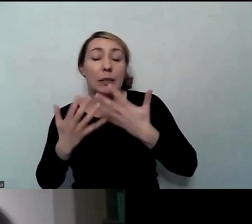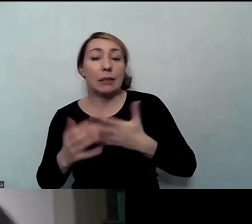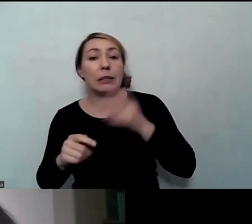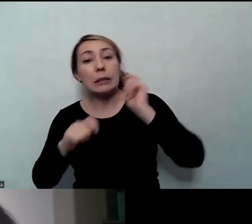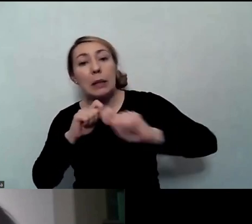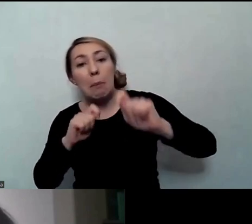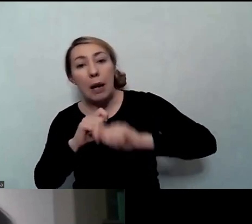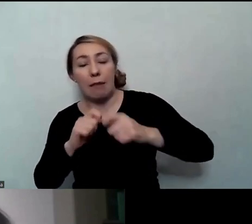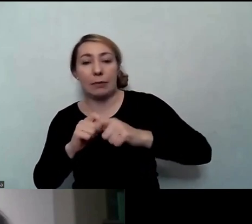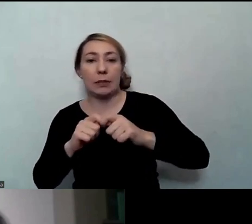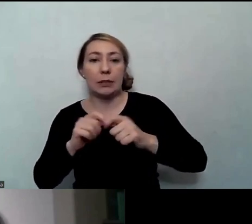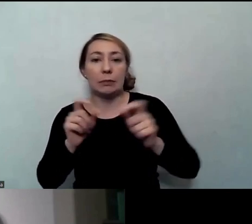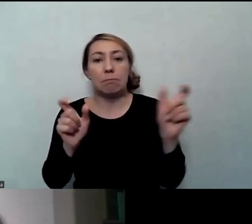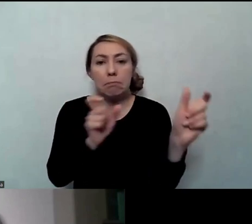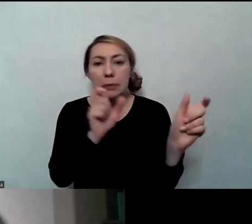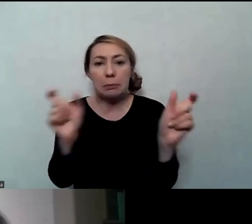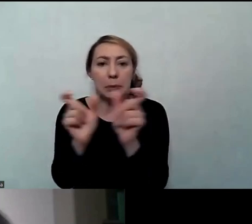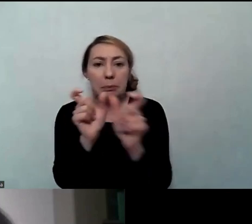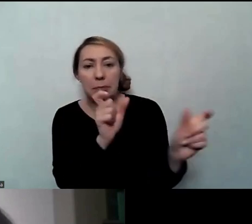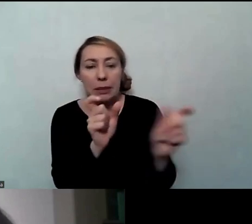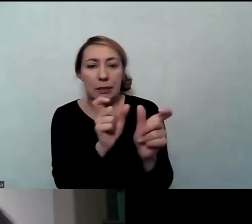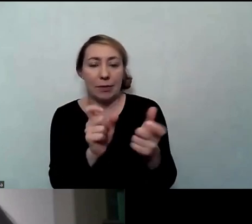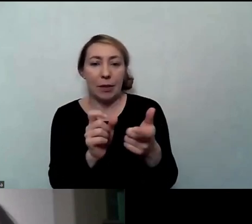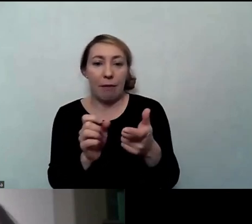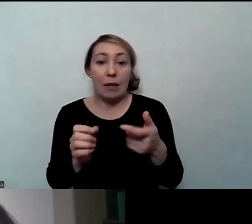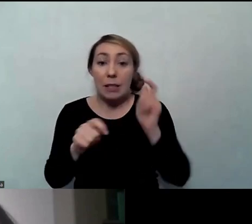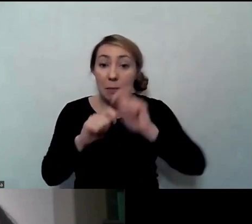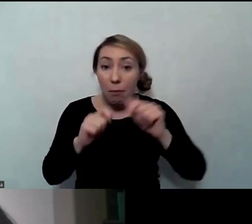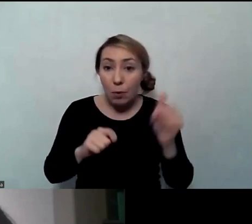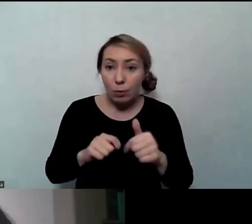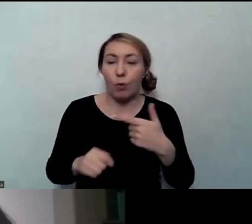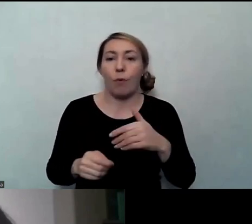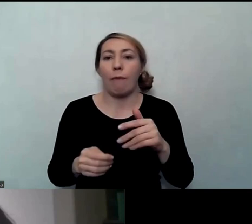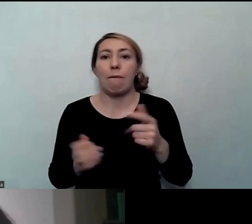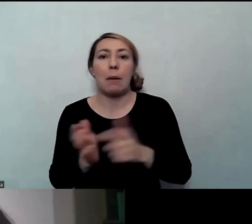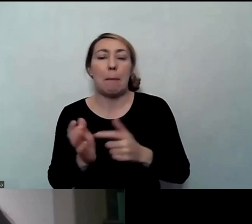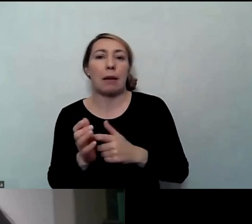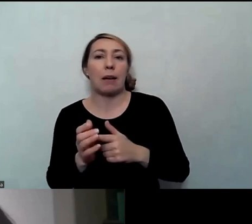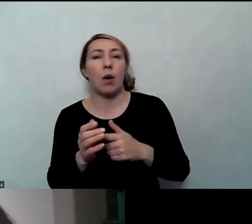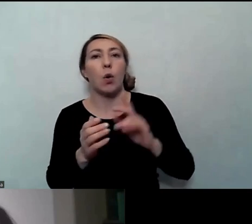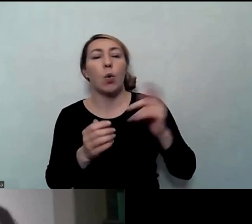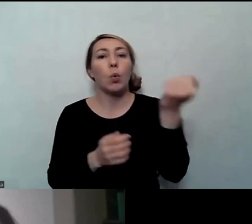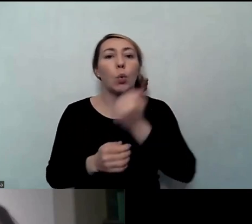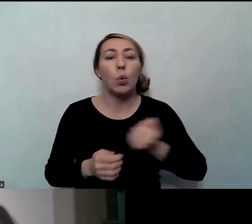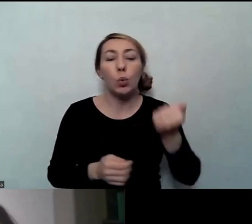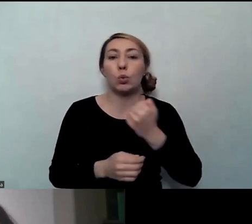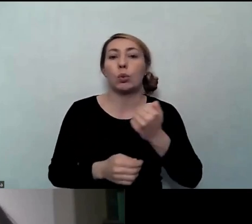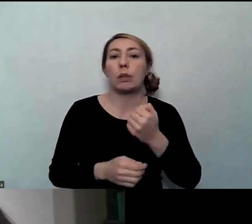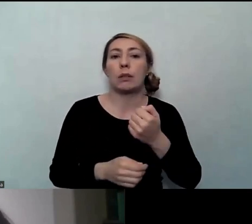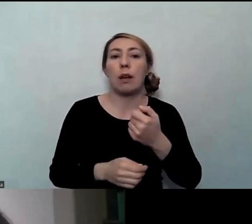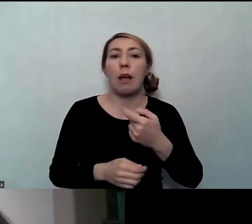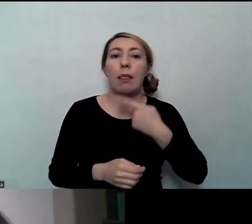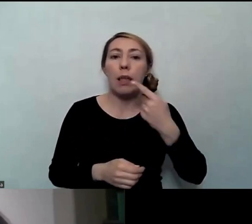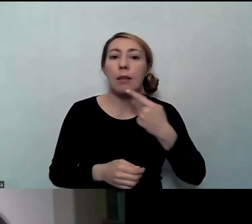przykład składnie, no to to już by wymagało na przykład użycia języka fonicznego w wersji pisanej. A przecież pismo